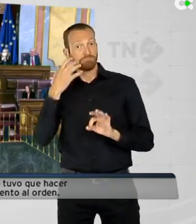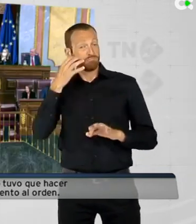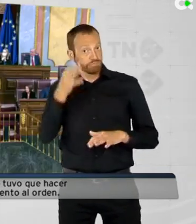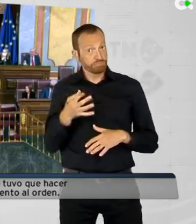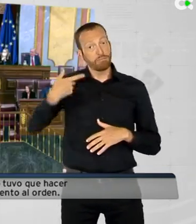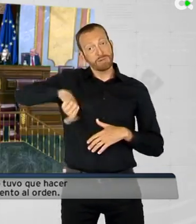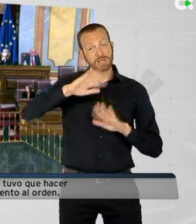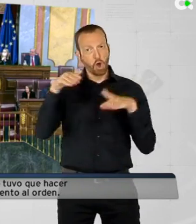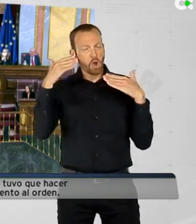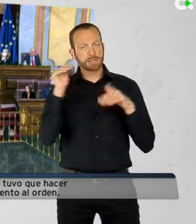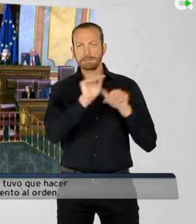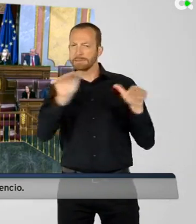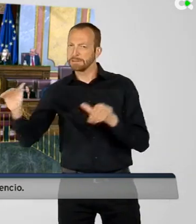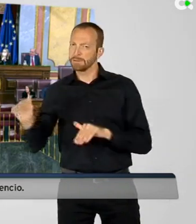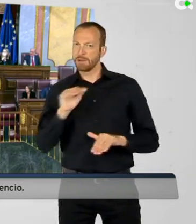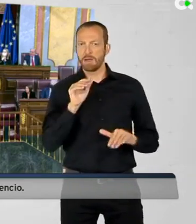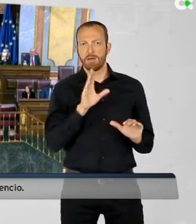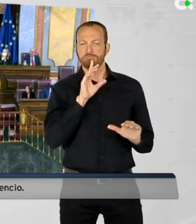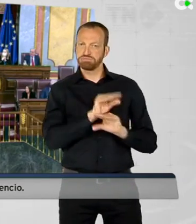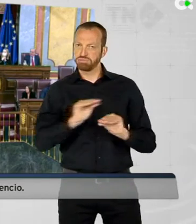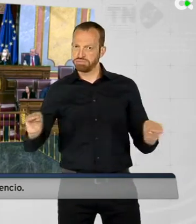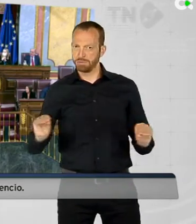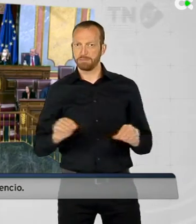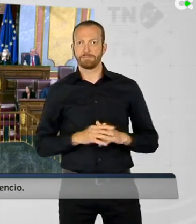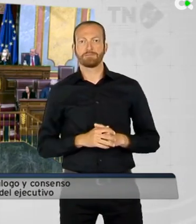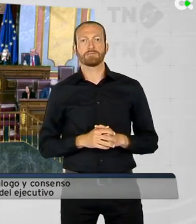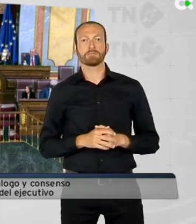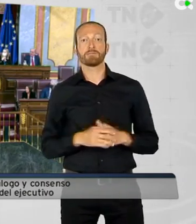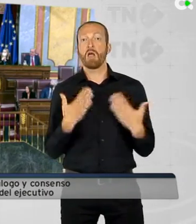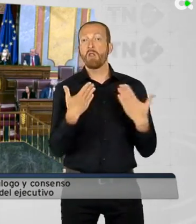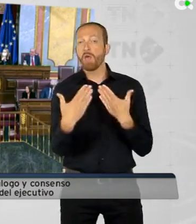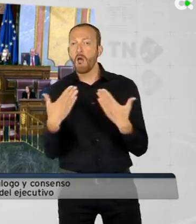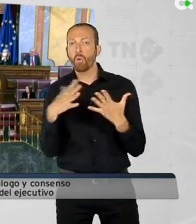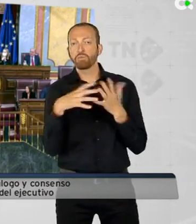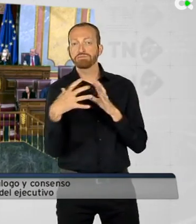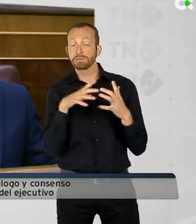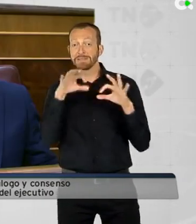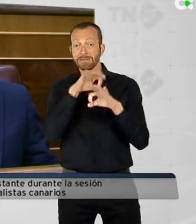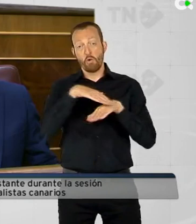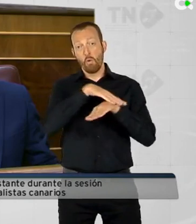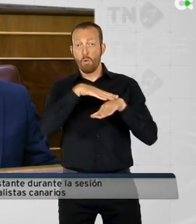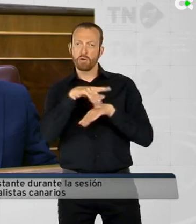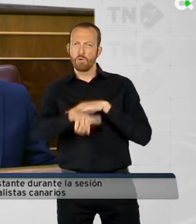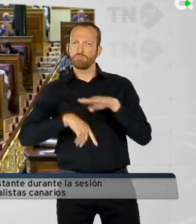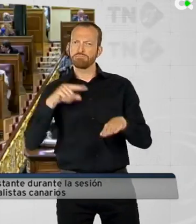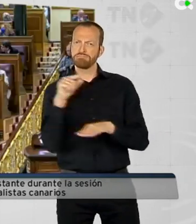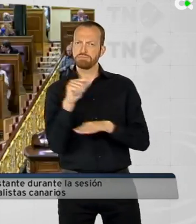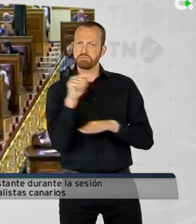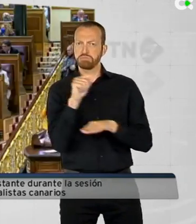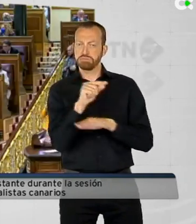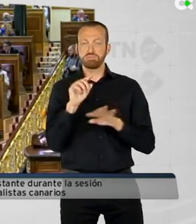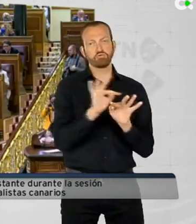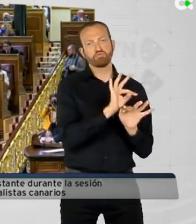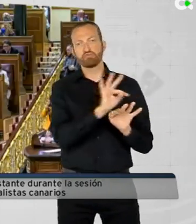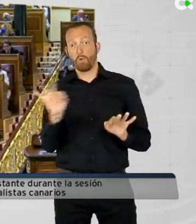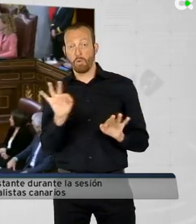tuvo que hacer un llamamiento al orden. Silencio. La falta de diálogo y consenso por parte del Ejecutivo fue un reproche constante durante la